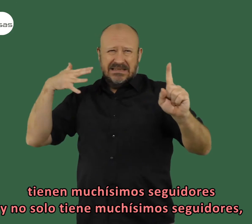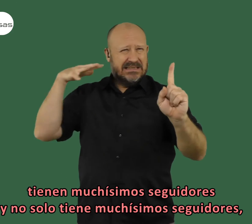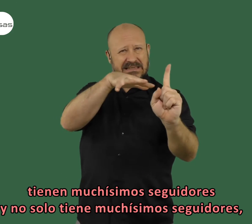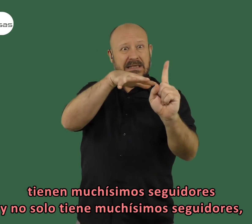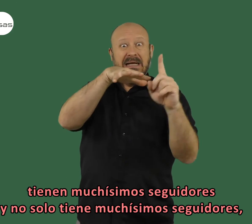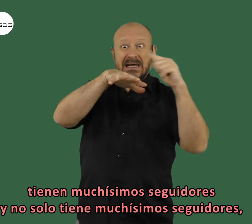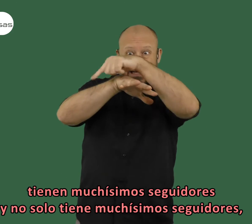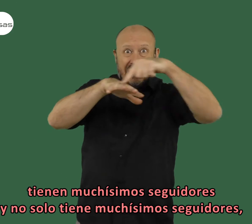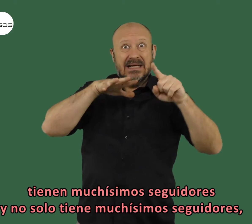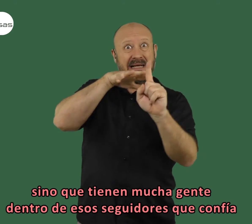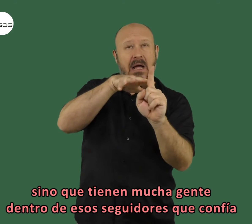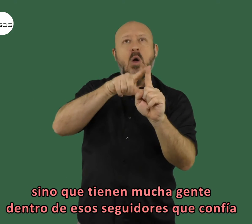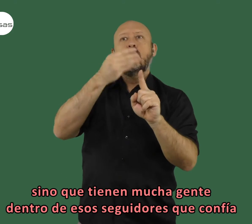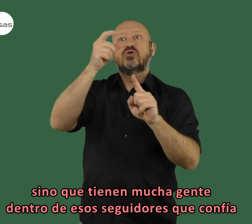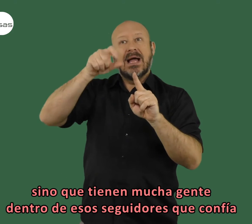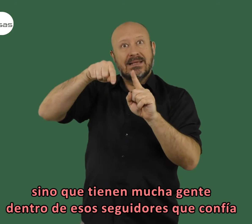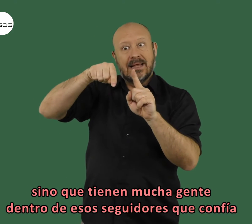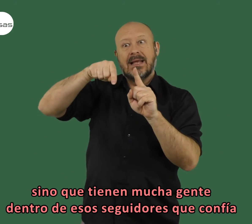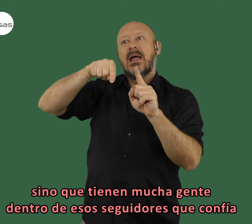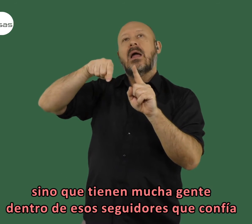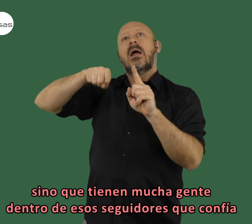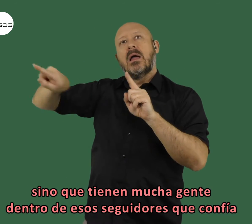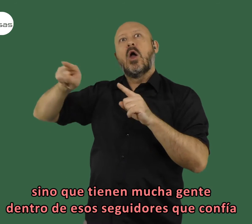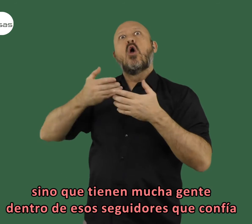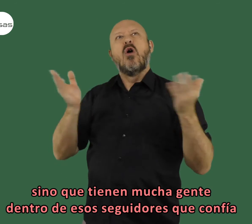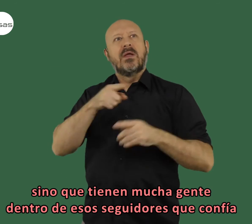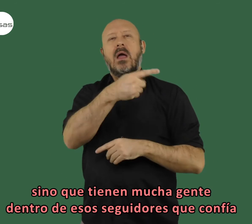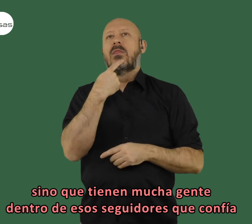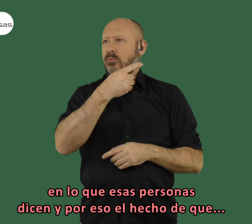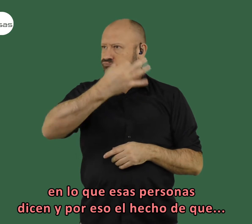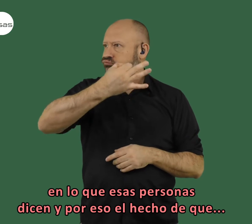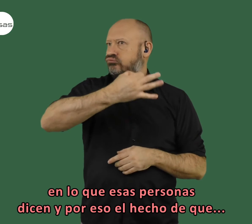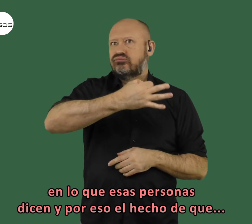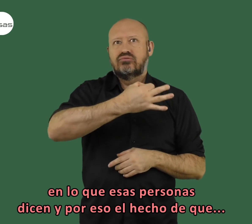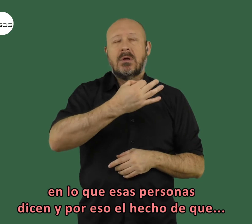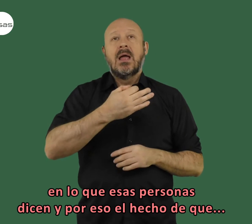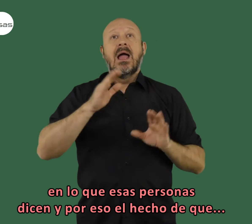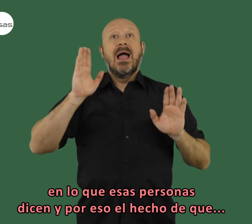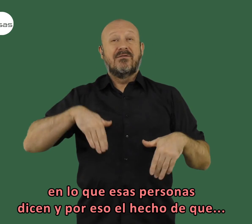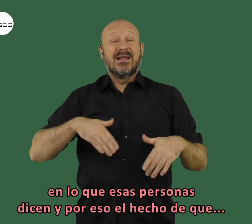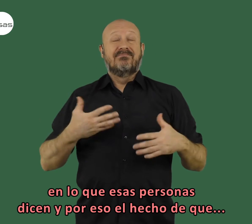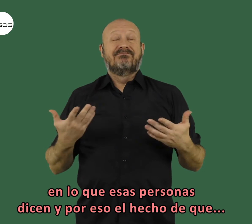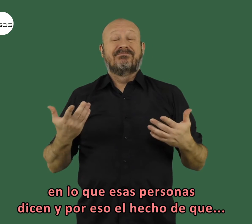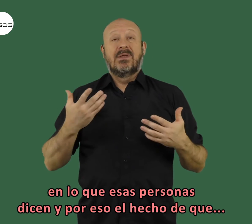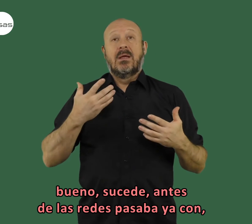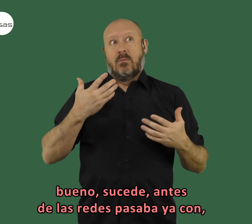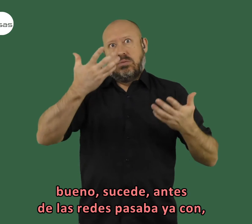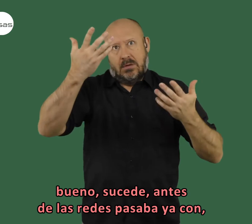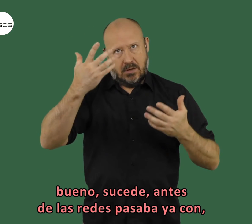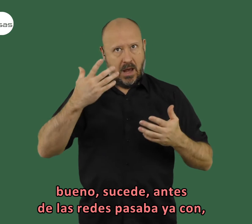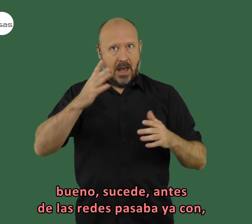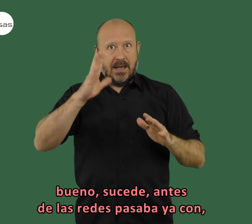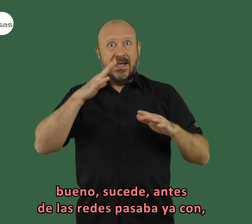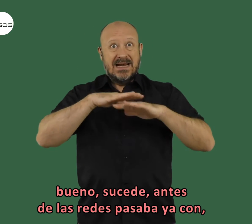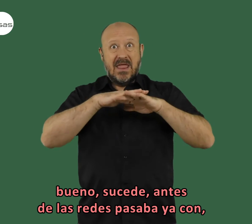no solo tienen muchísimos seguidores, sino que tienen mucha gente dentro de esos seguidores que confía en lo que esas personas dicen. Y por eso el hecho de que, bueno,